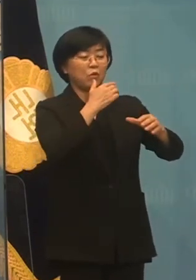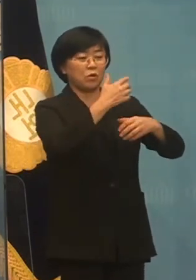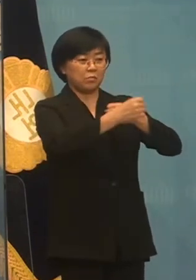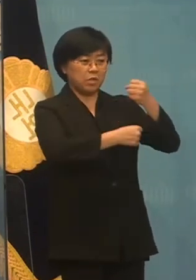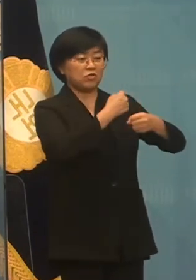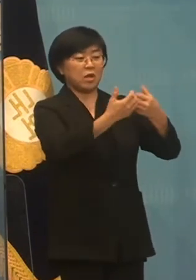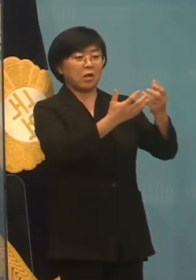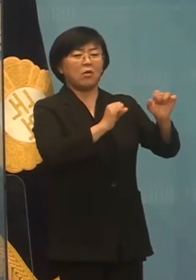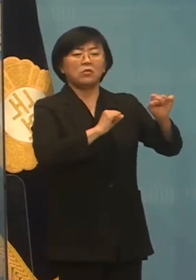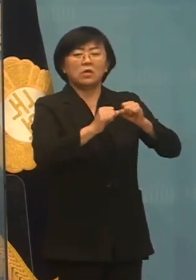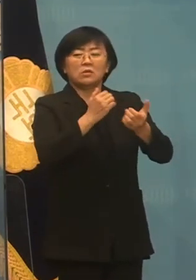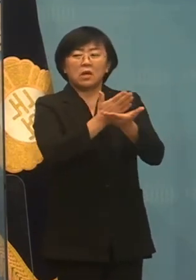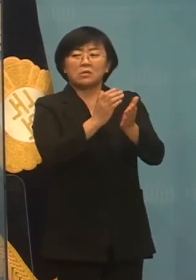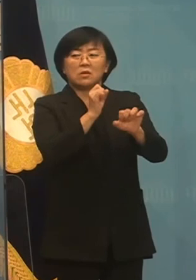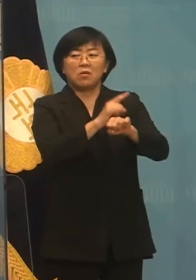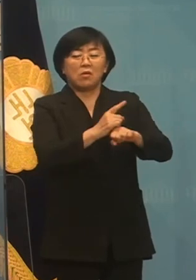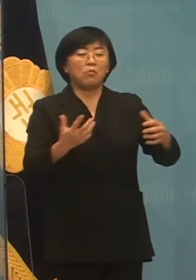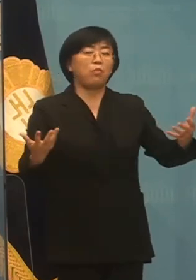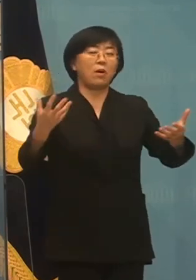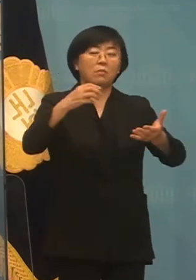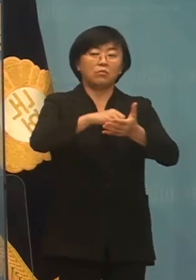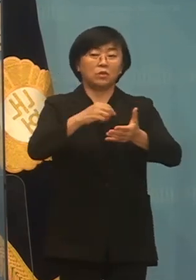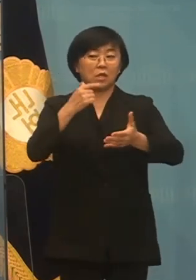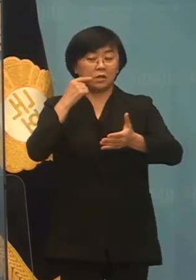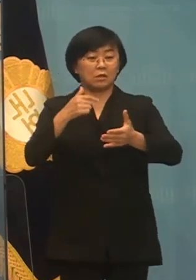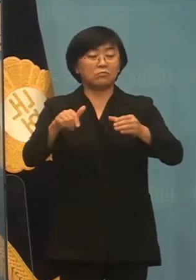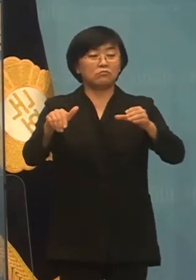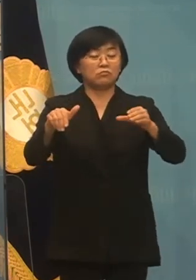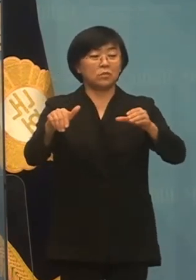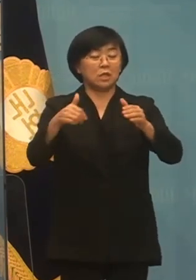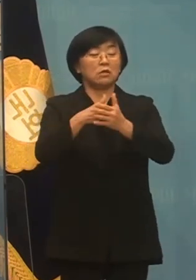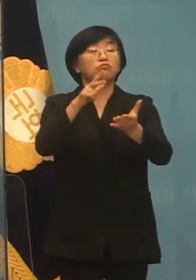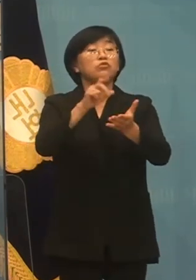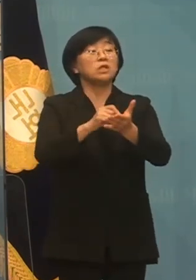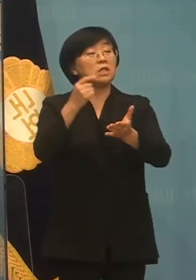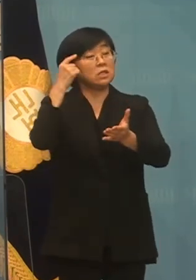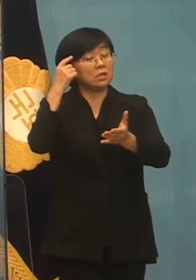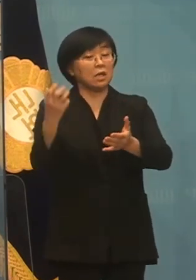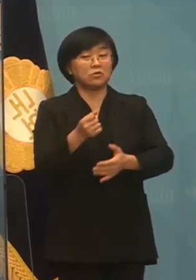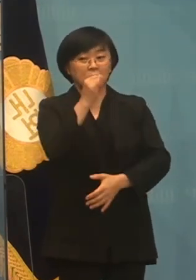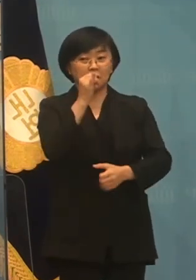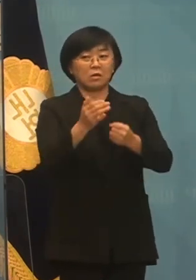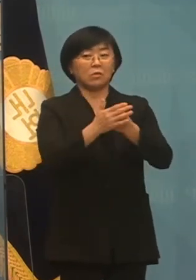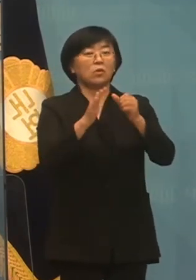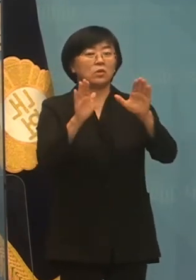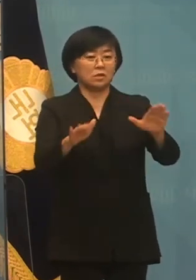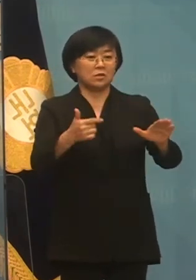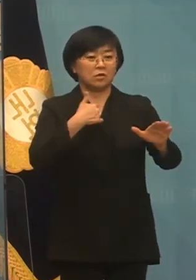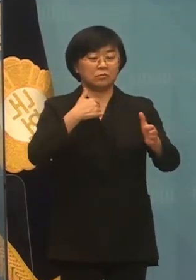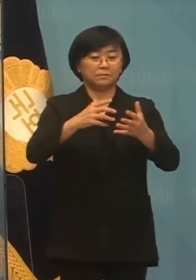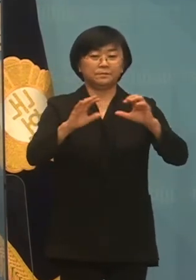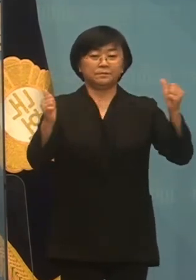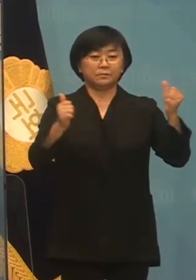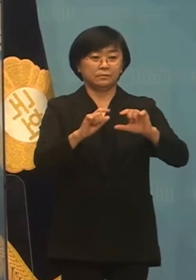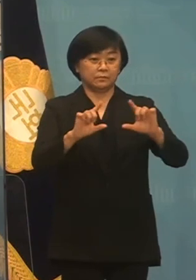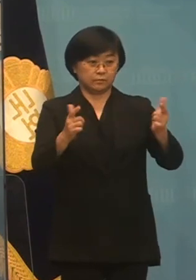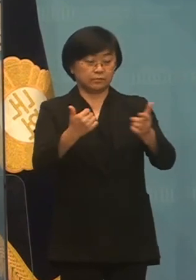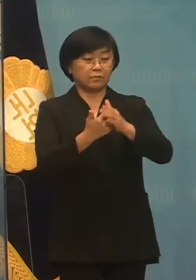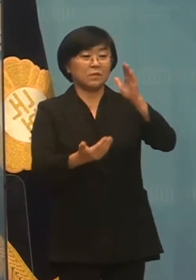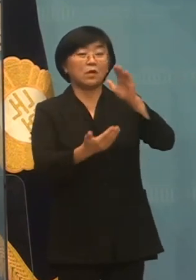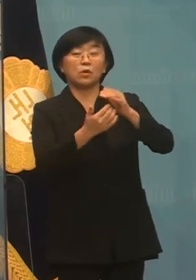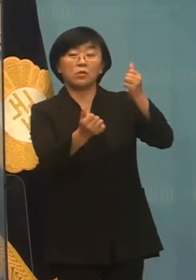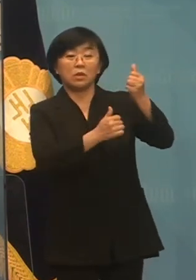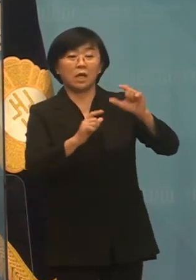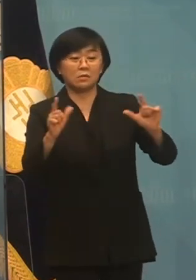있는 역동성이나 다양성을 포괄하지 못한다는 문제인식을 스스로 가지고 있기 때문에 오늘 저는 뭐 국회의원도 아니고